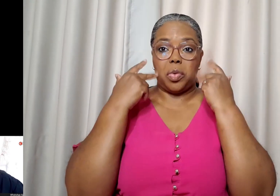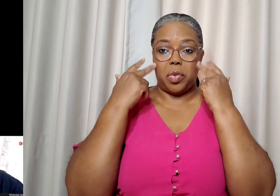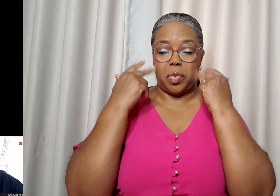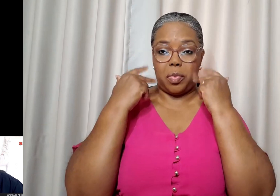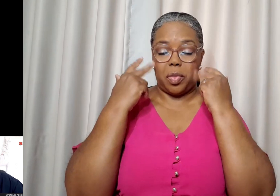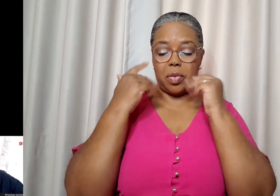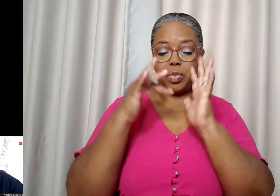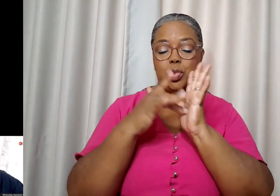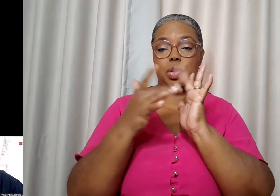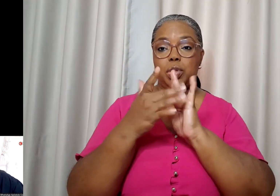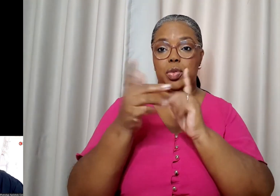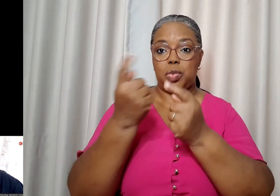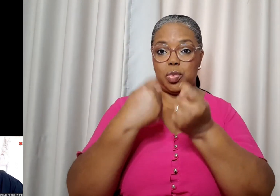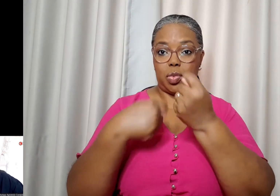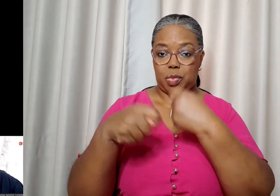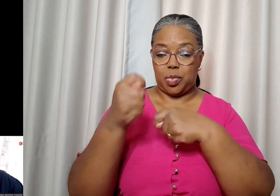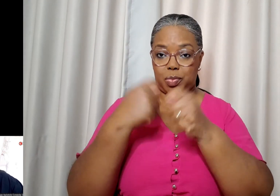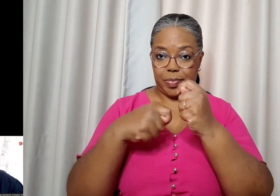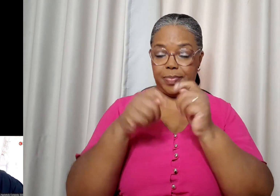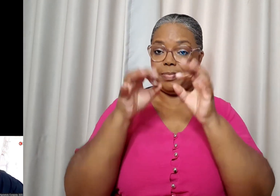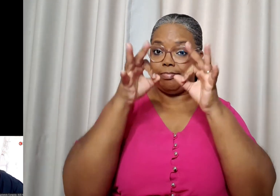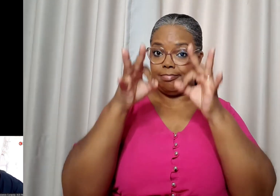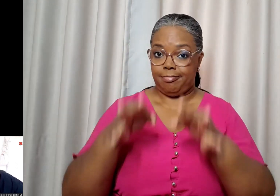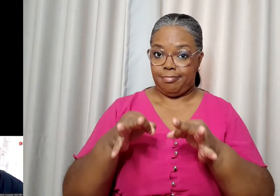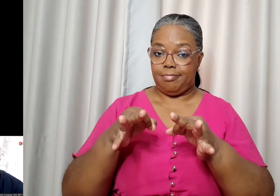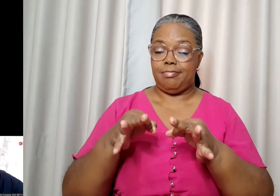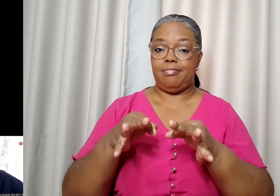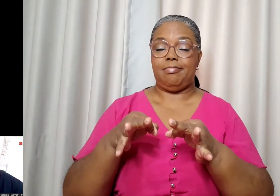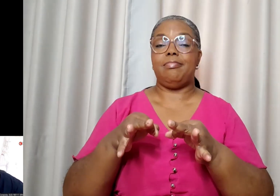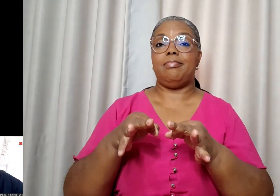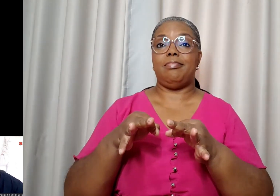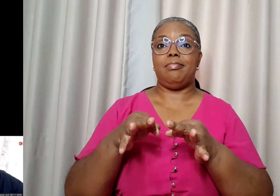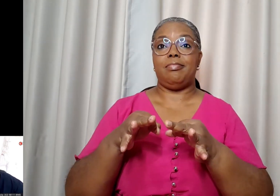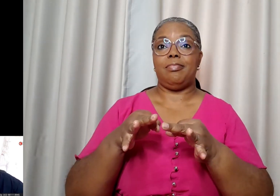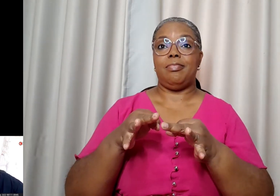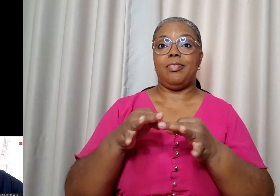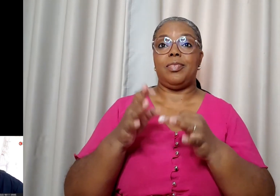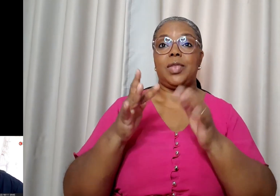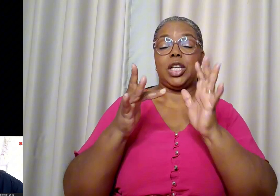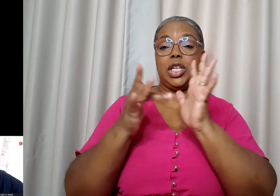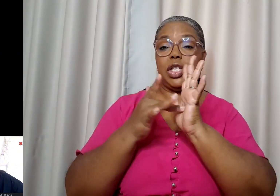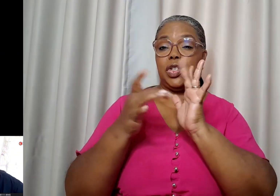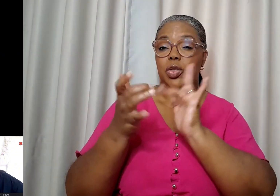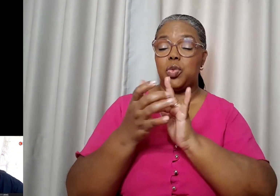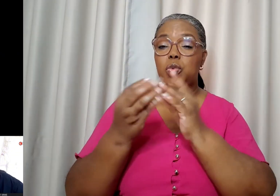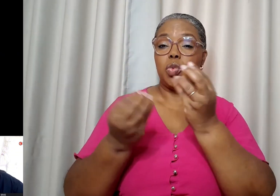negócios, certo? E Jesus como um empreendedor.